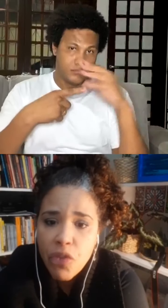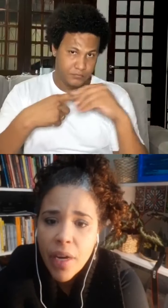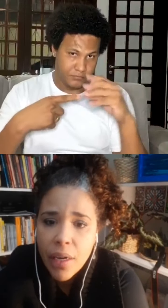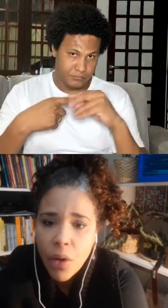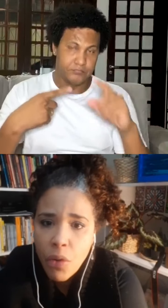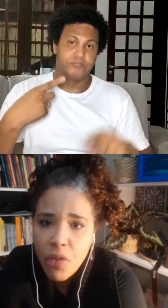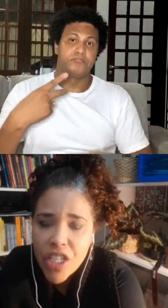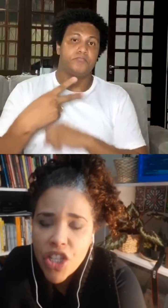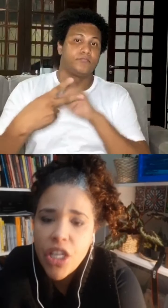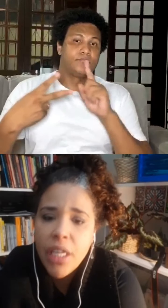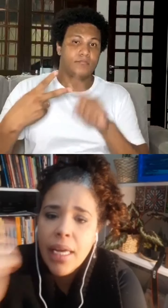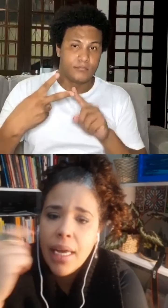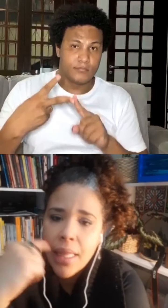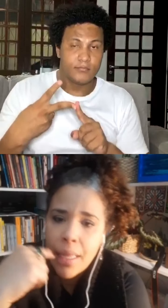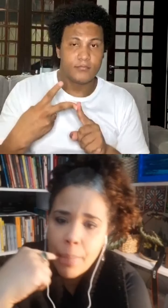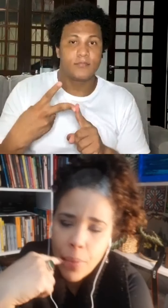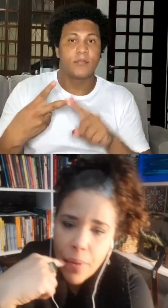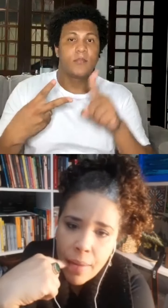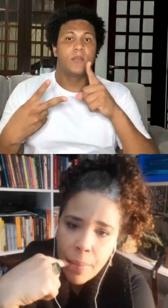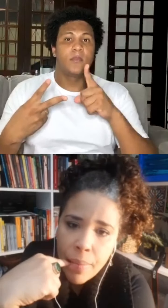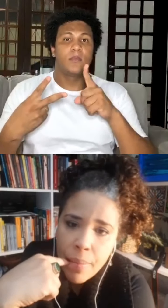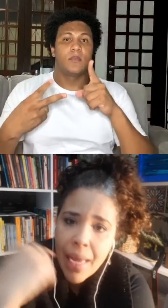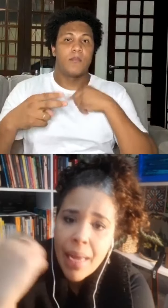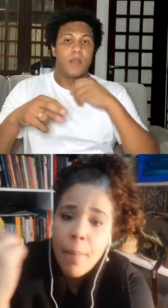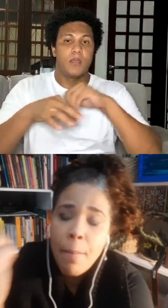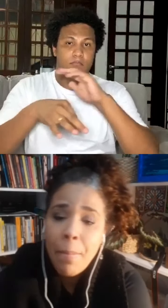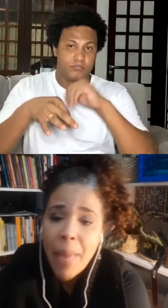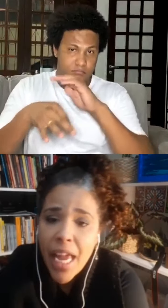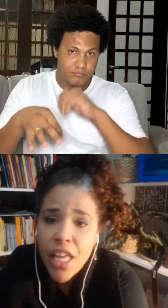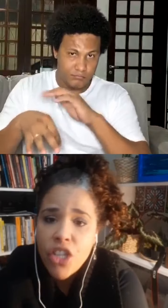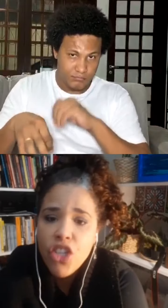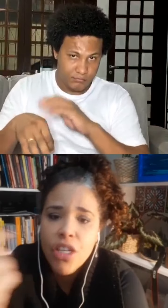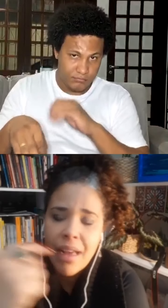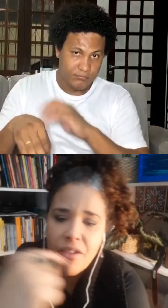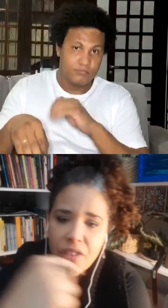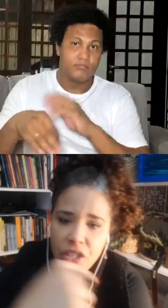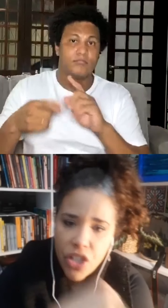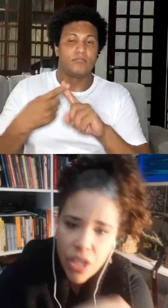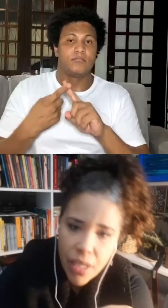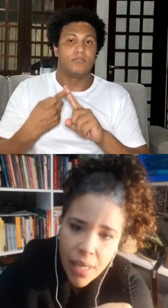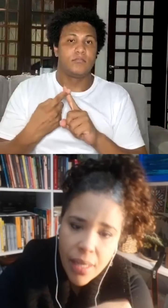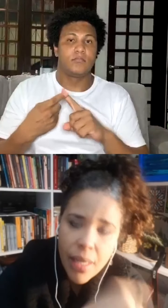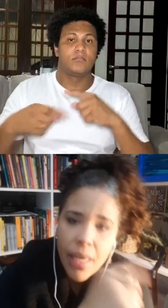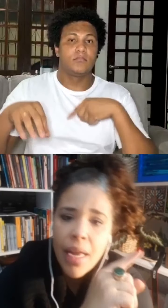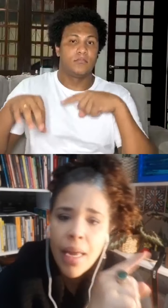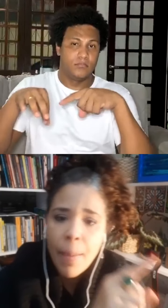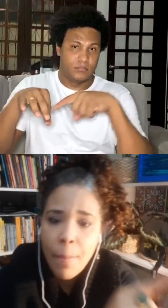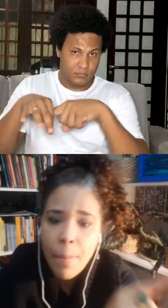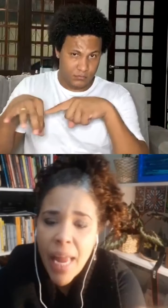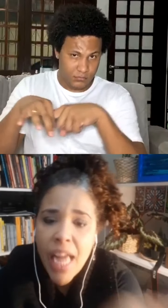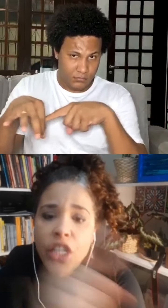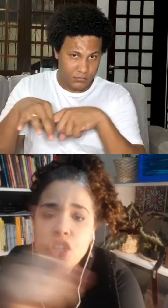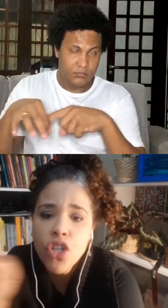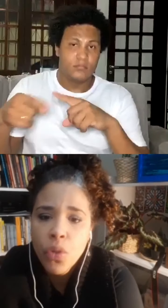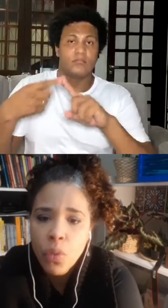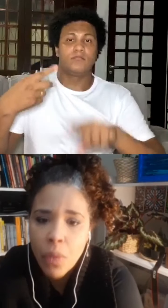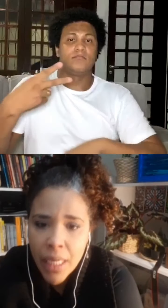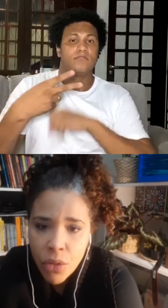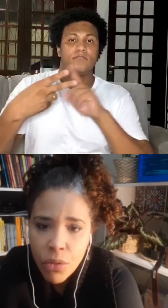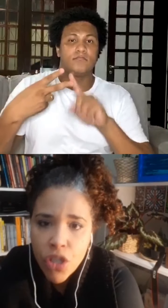vulva ou vagina na boca, pênis na vagina, pênis